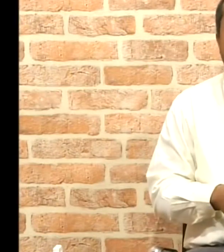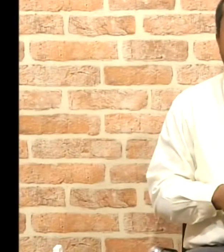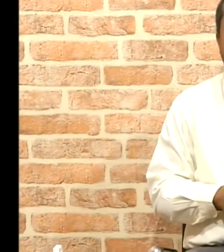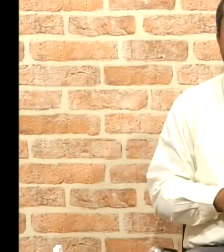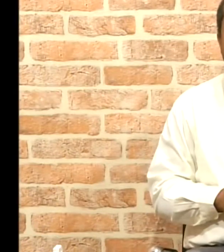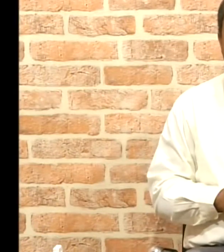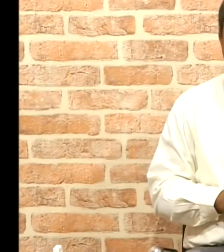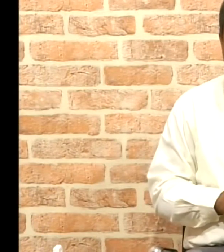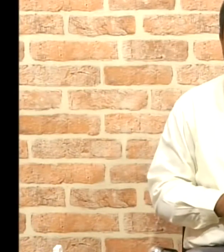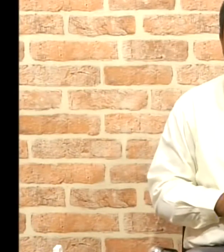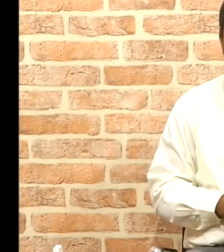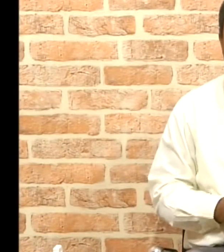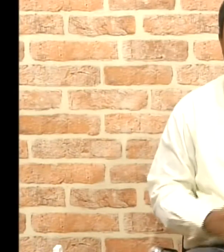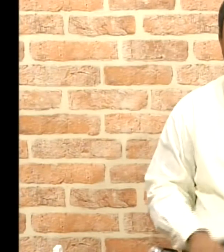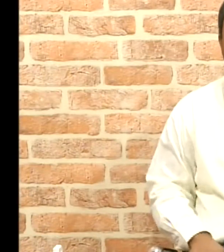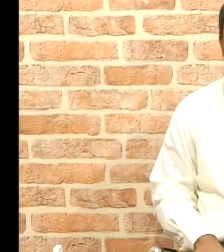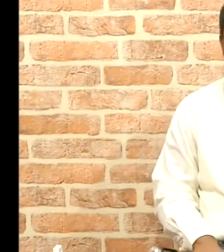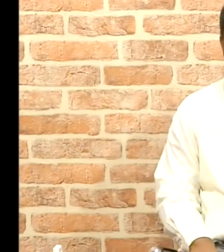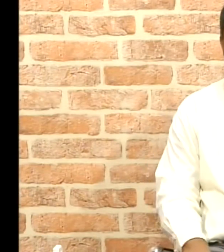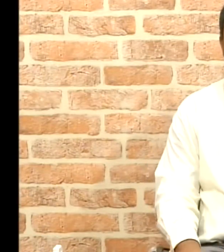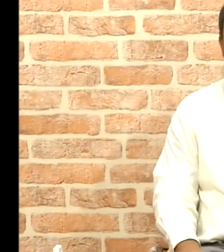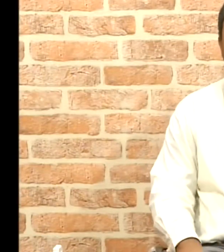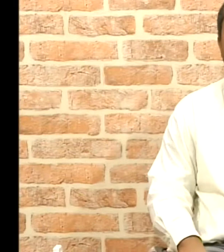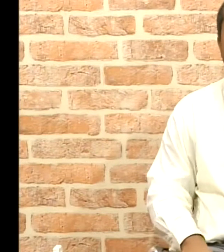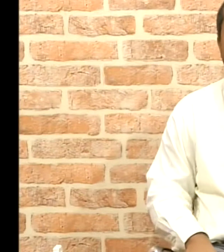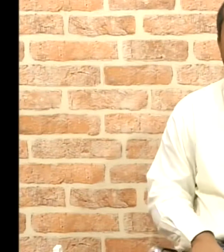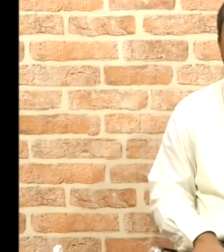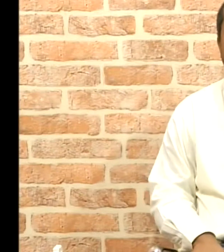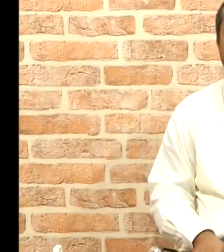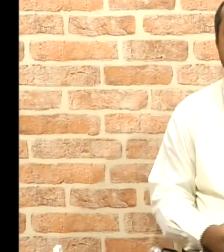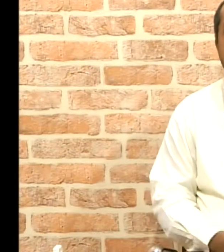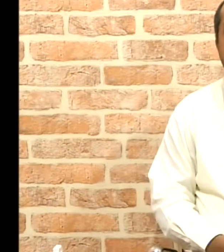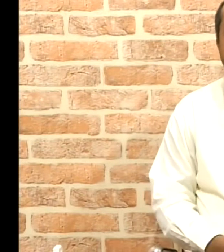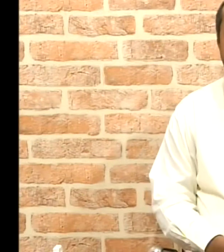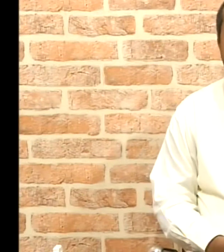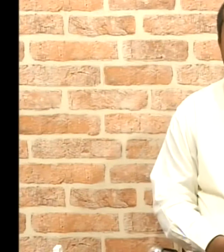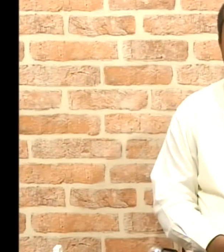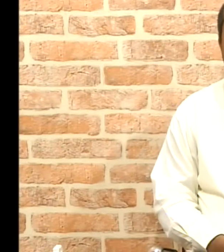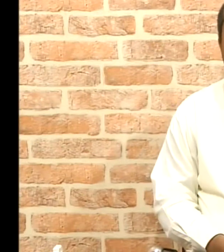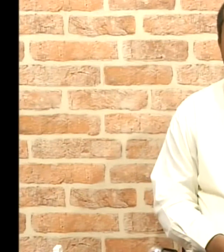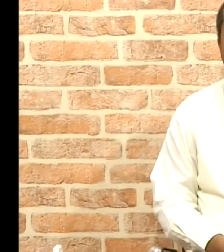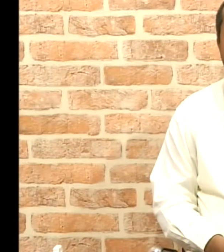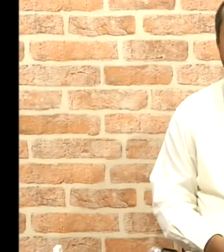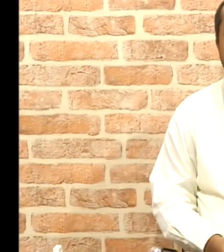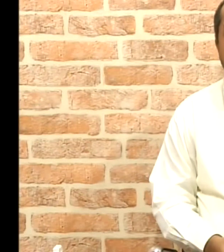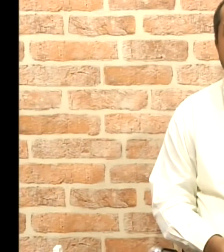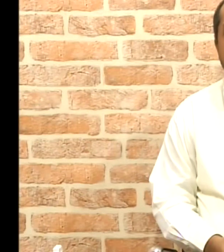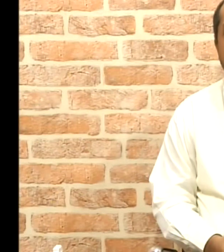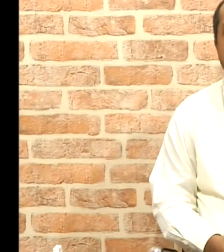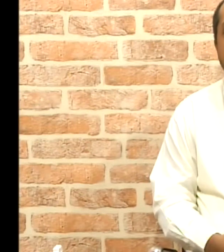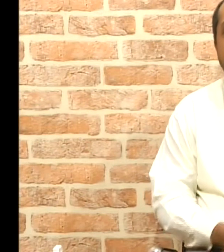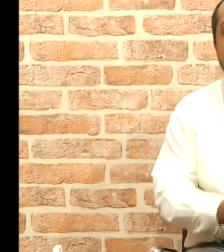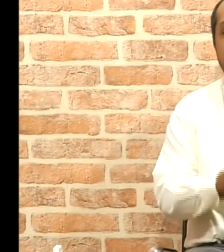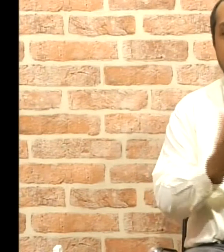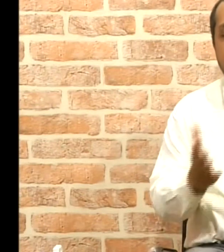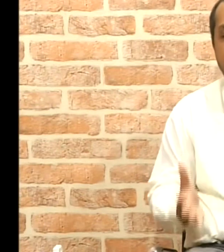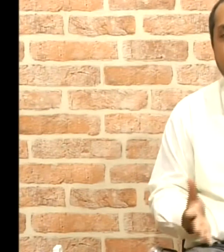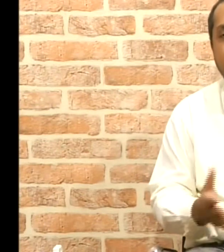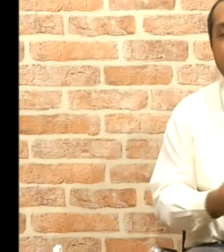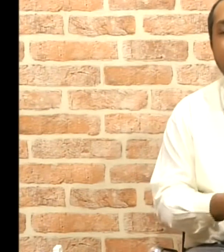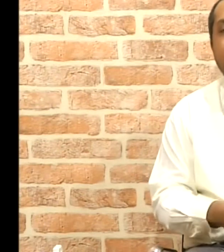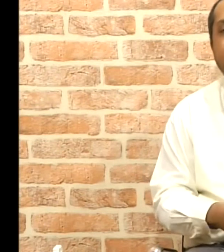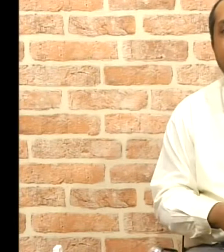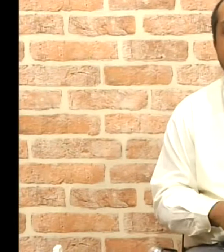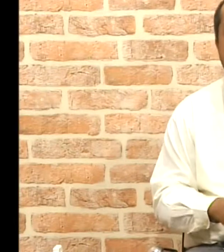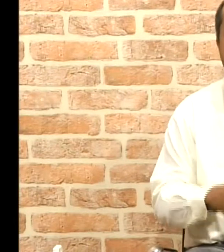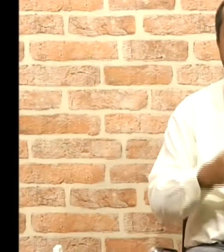Bonjour, bonsoir à tout le monde. Merci en pile parce qu'on est avec nous à l'ESA sous télévision nationale d'Haïti. C'est un plaisir pour nous rejoindre nous pour l'autre numéro mise au point.